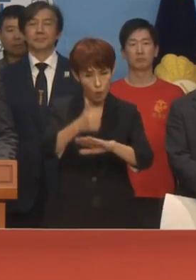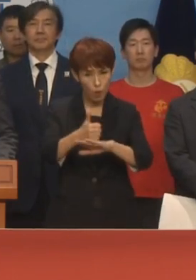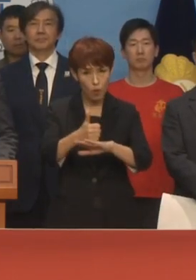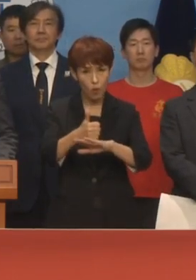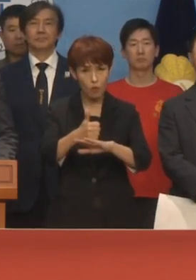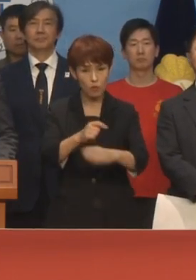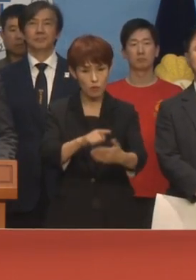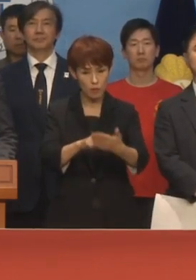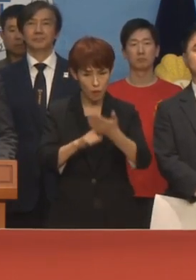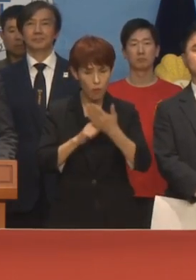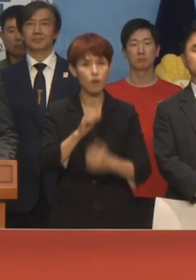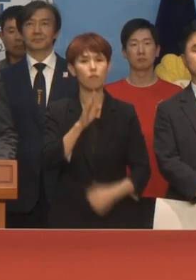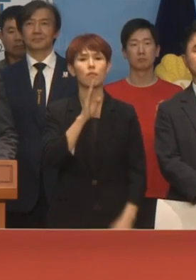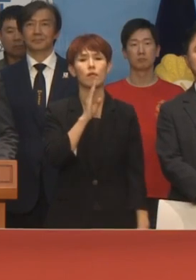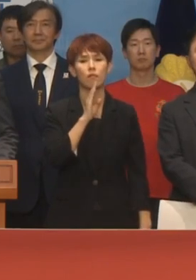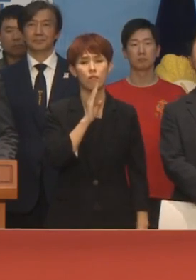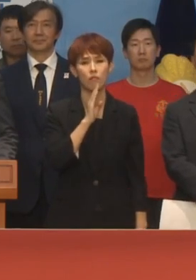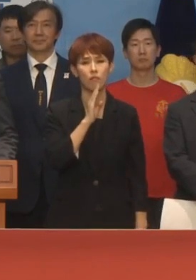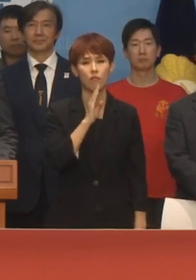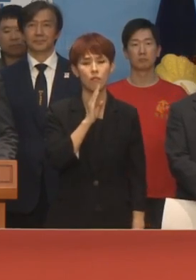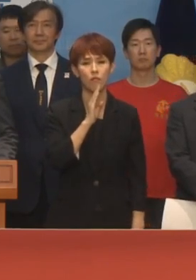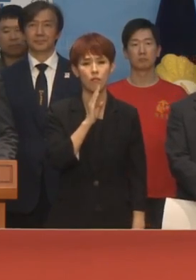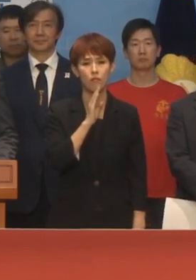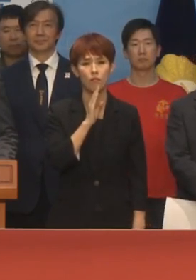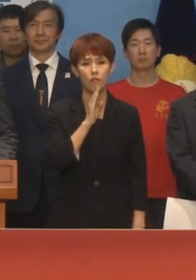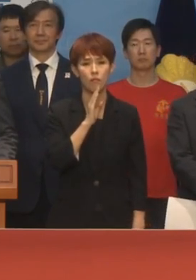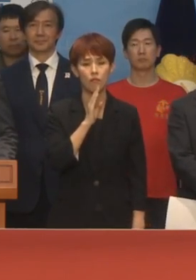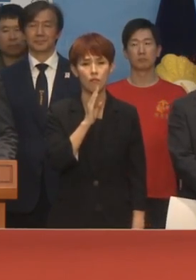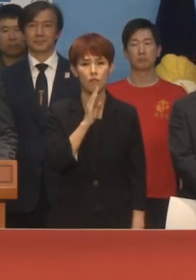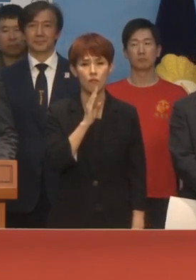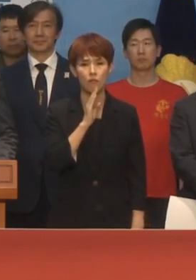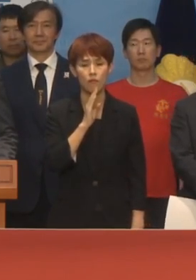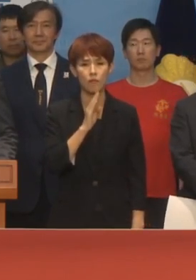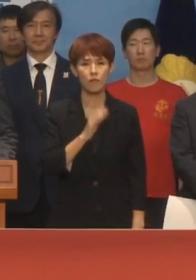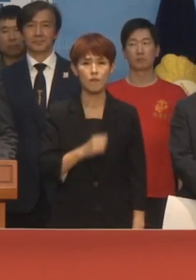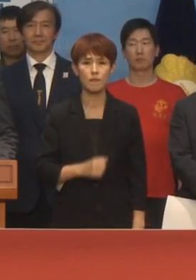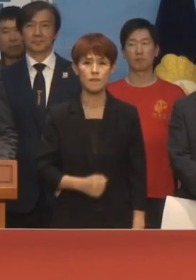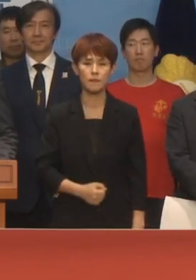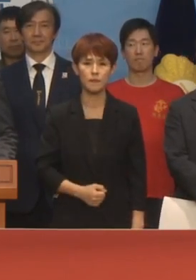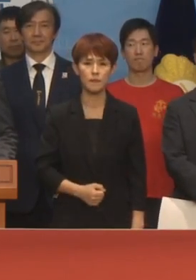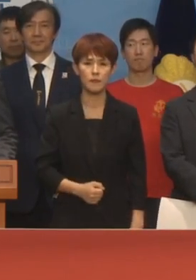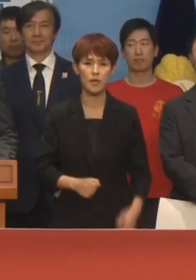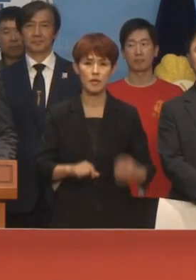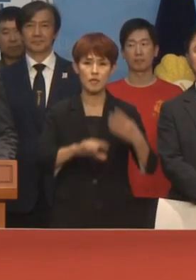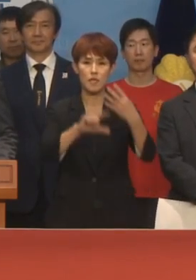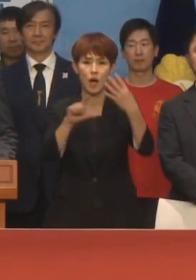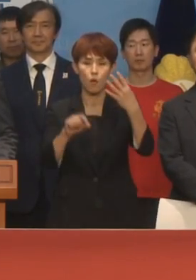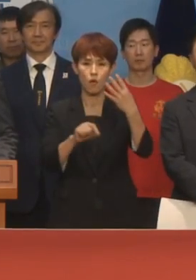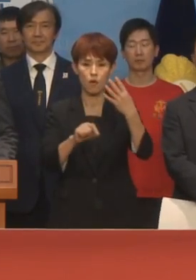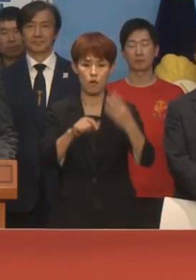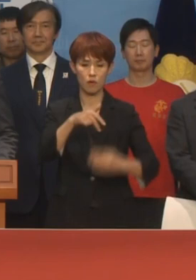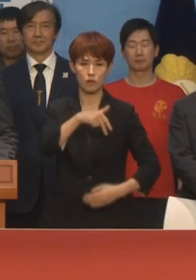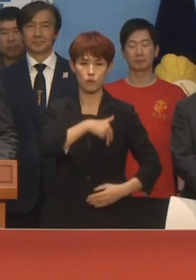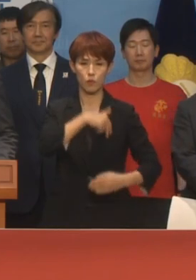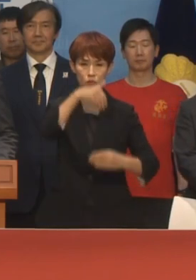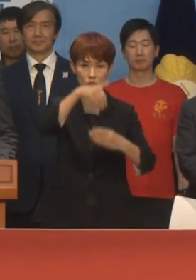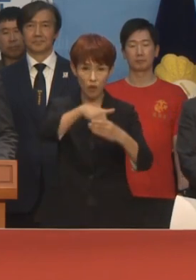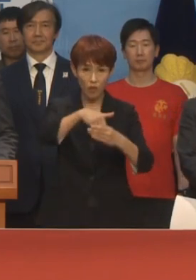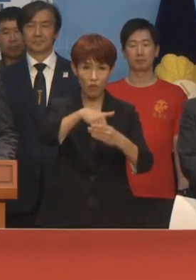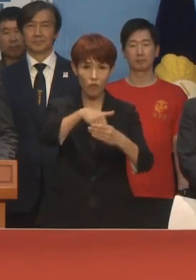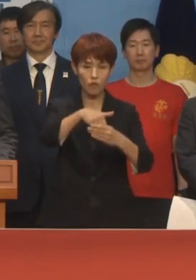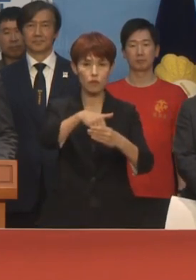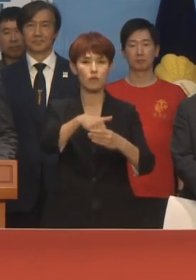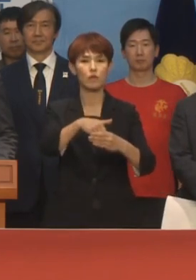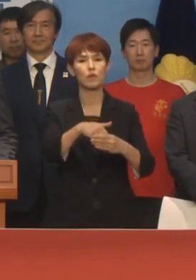나야 하는 상황입니다. 그리고 무엇보다도 4월 총선을 윤석열